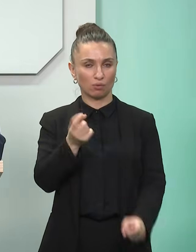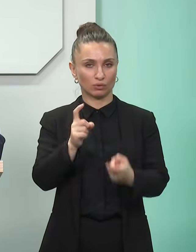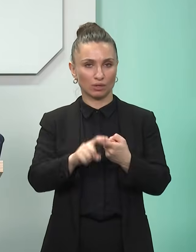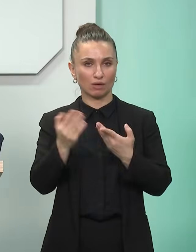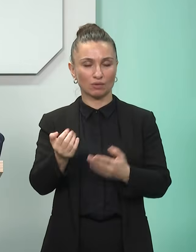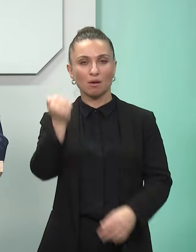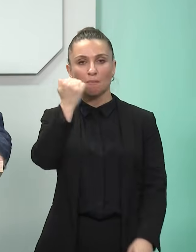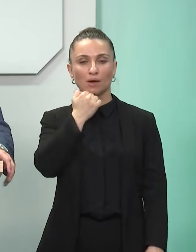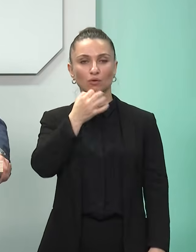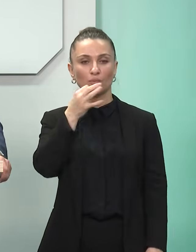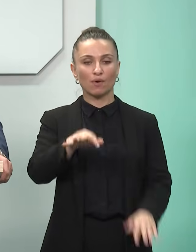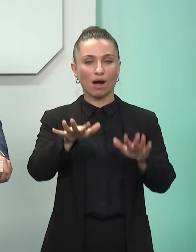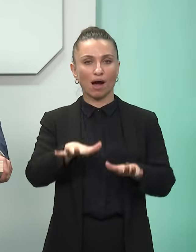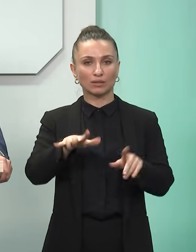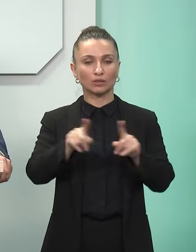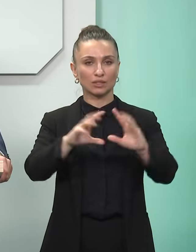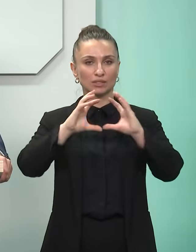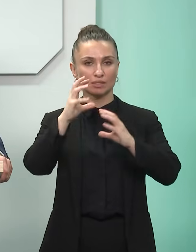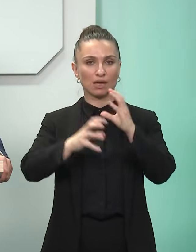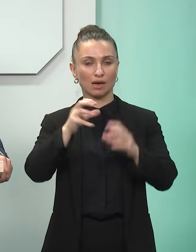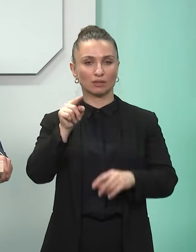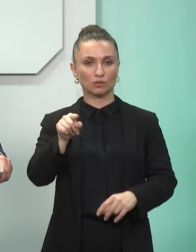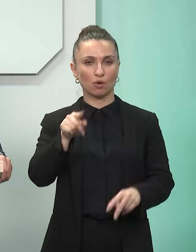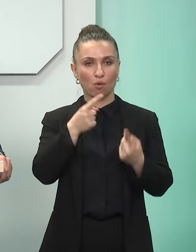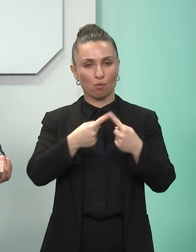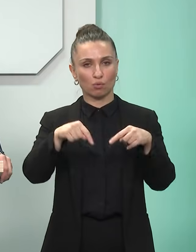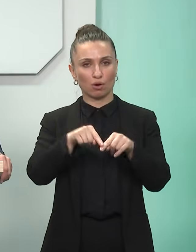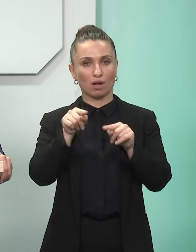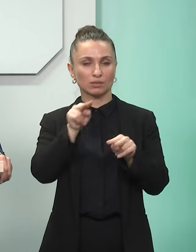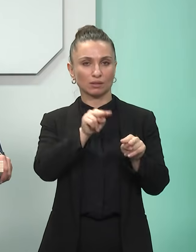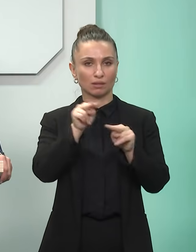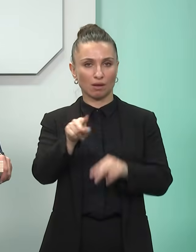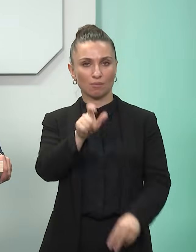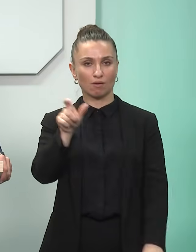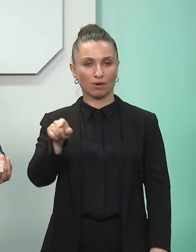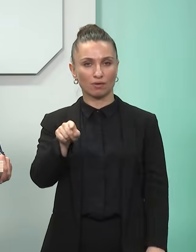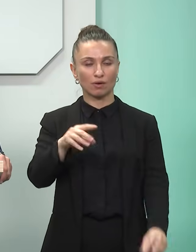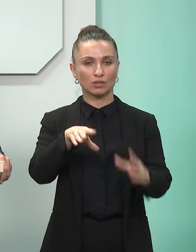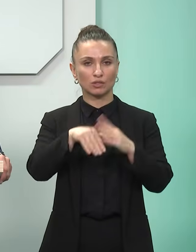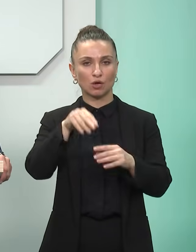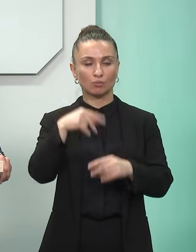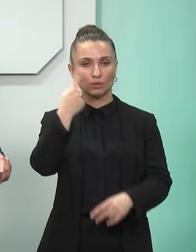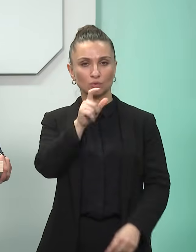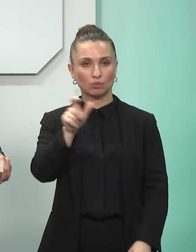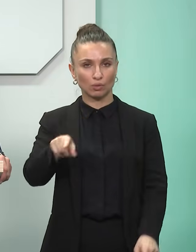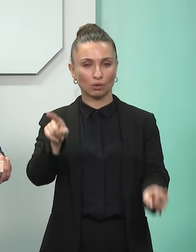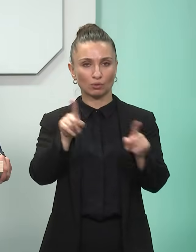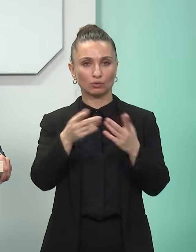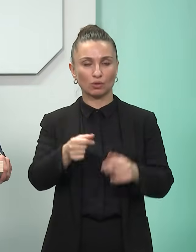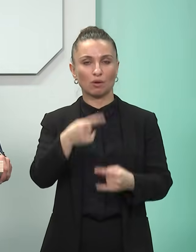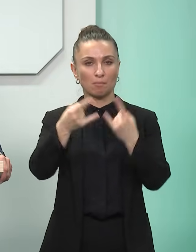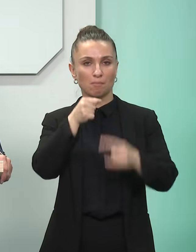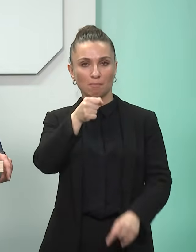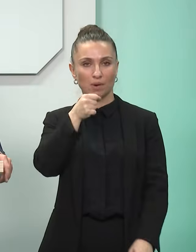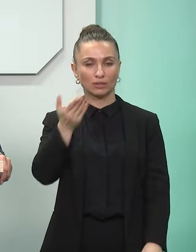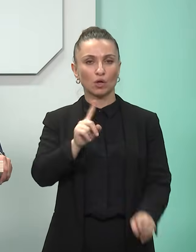დაკავშირებით. მადლობას ვუხდი ადგილობრივი და საერთაშორისო ორგანიზაციების დამკვირვებლებს, საარჩევნო სუბიექტებს,